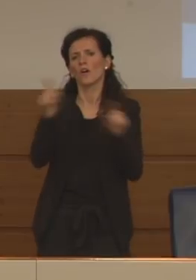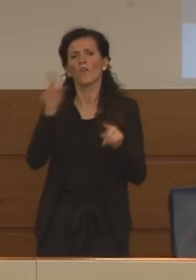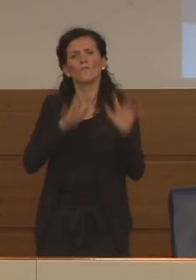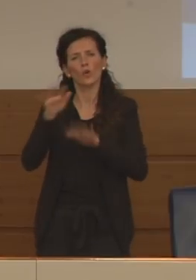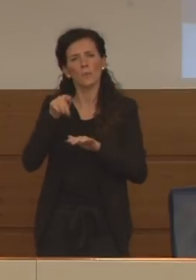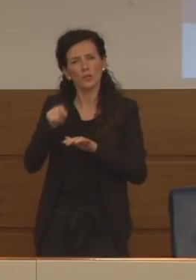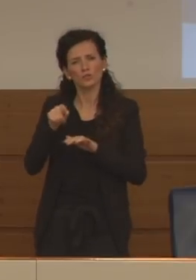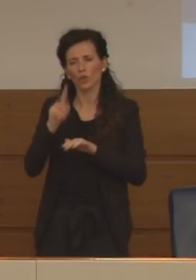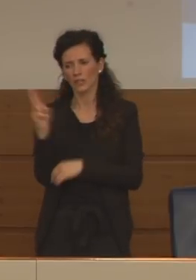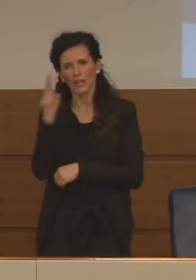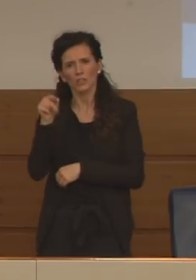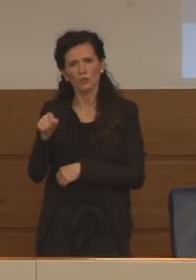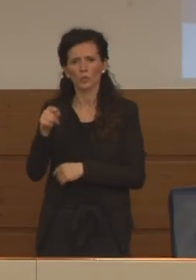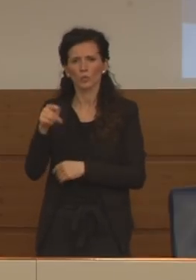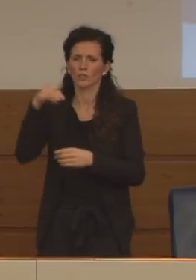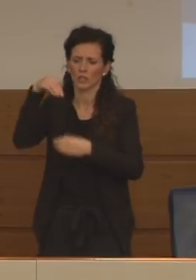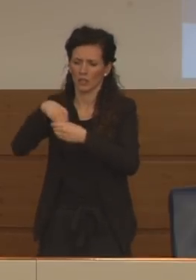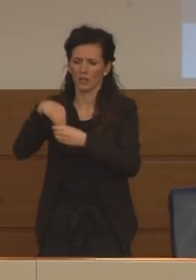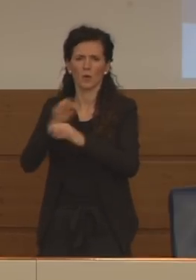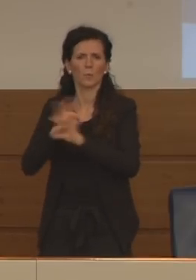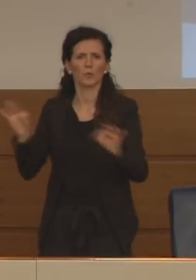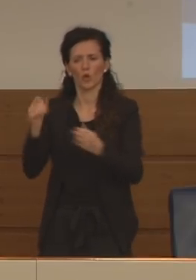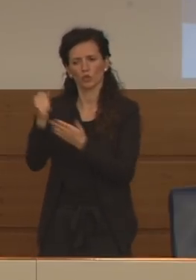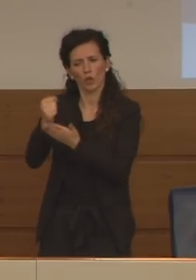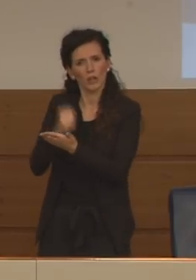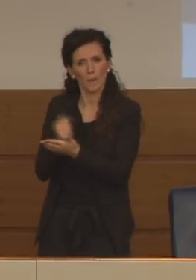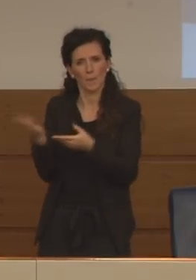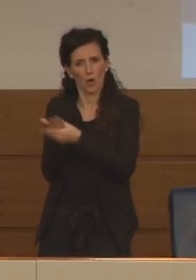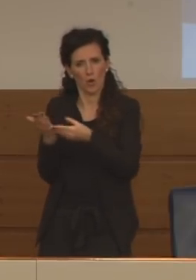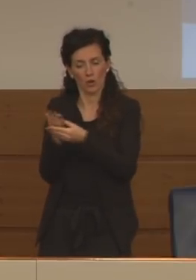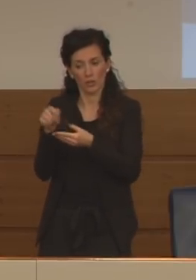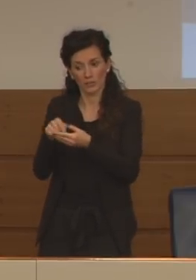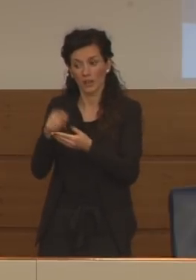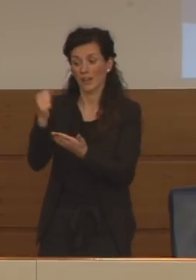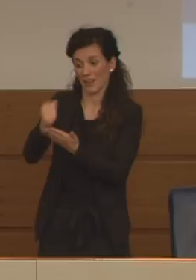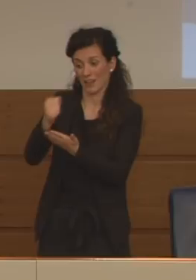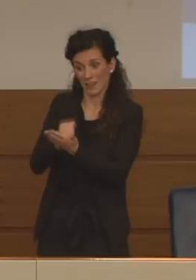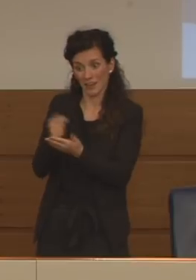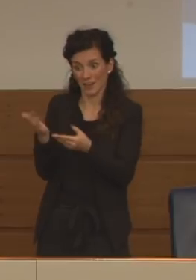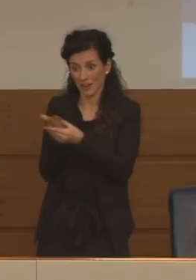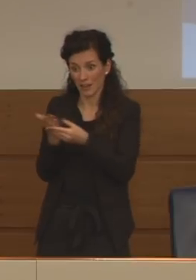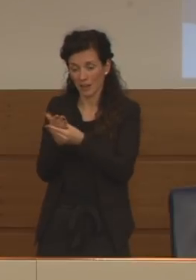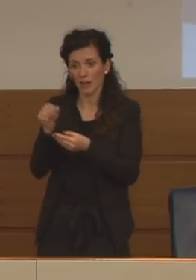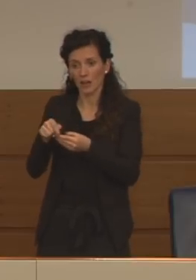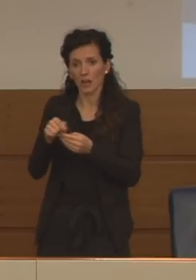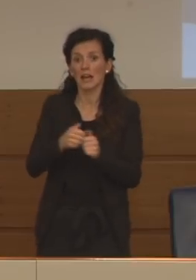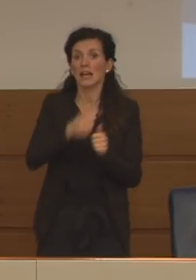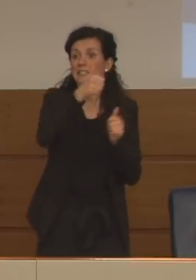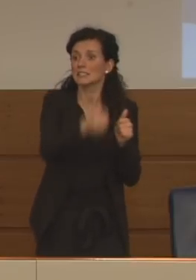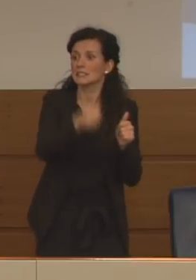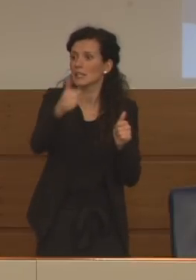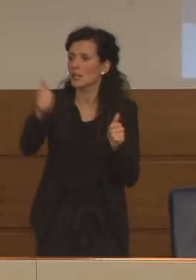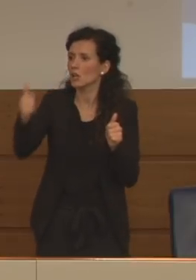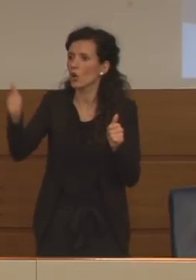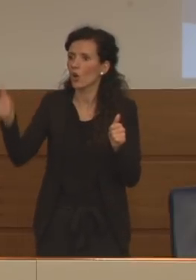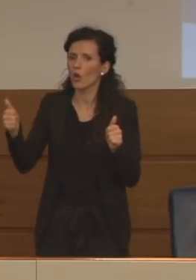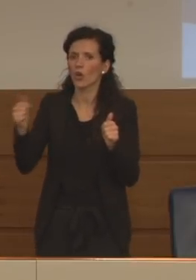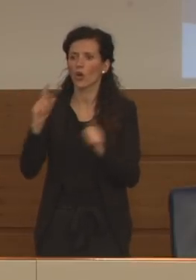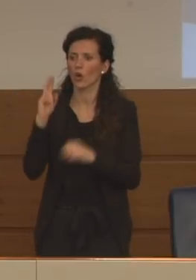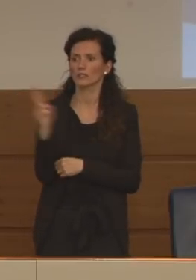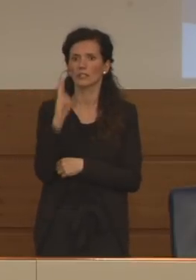rapporto ovviamente non è non tiene conto di tutti i singoli decessi che trovate riportati